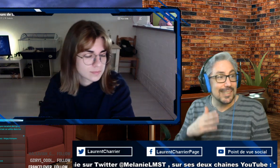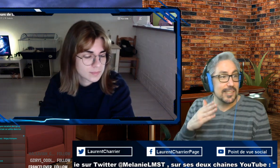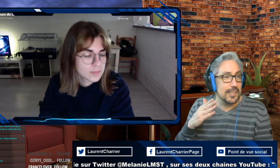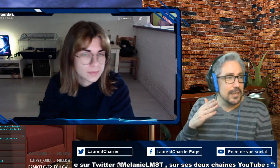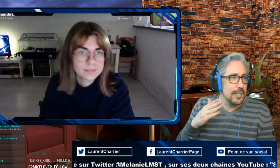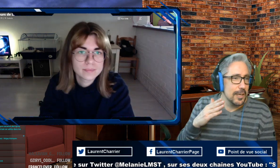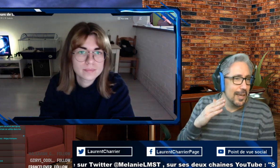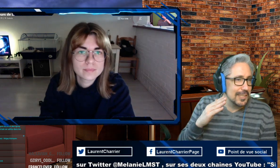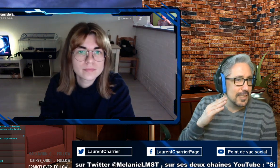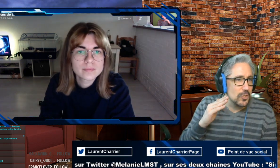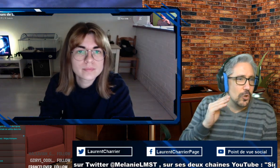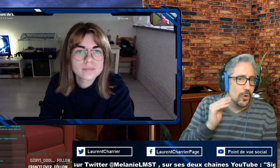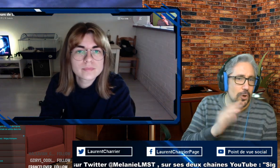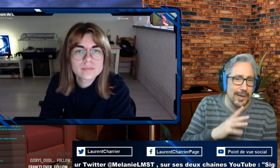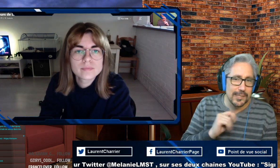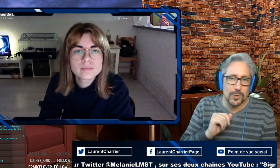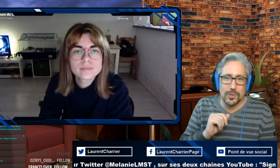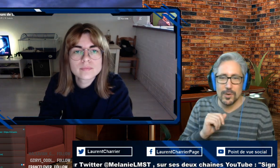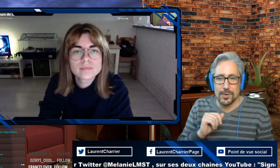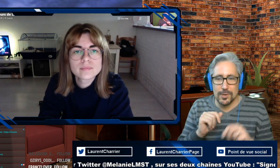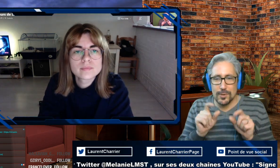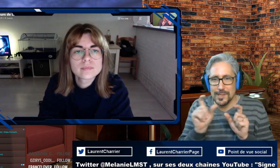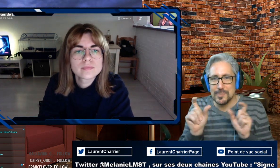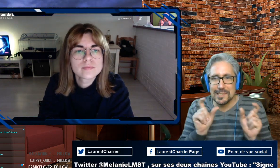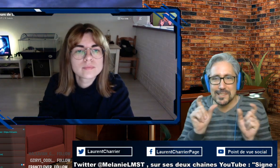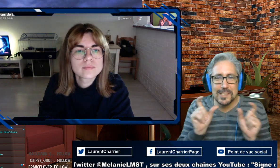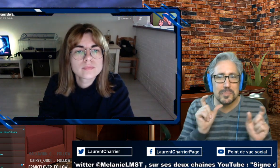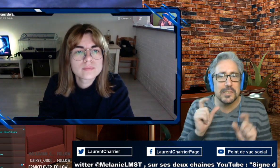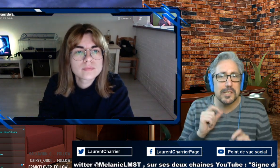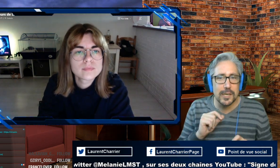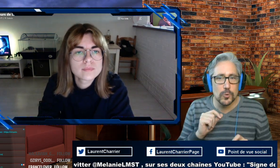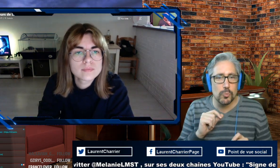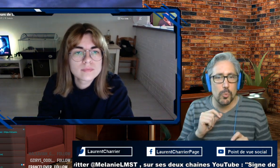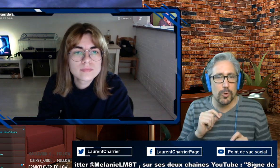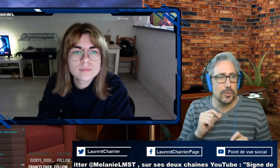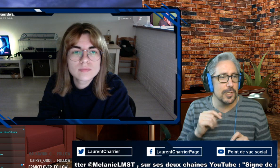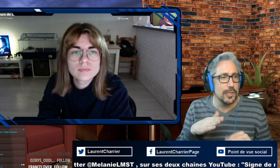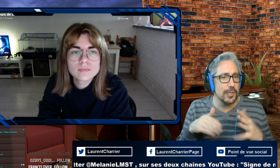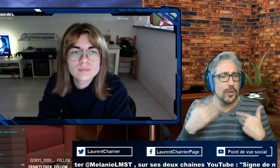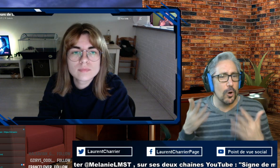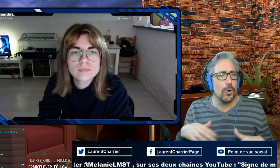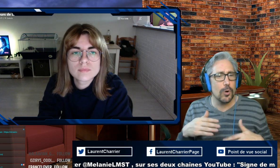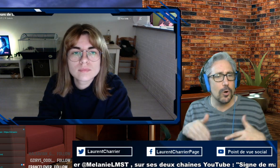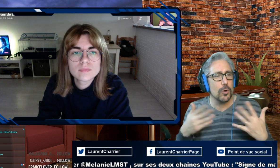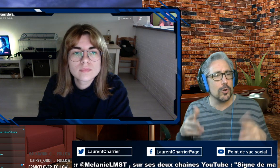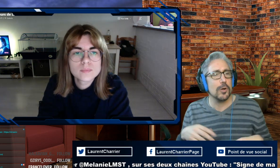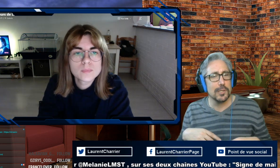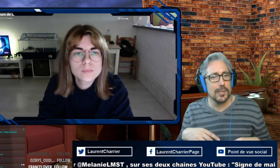Donc, est-ce qu'il te reste encore des petits créneaux pour prendre